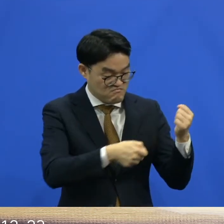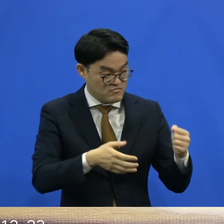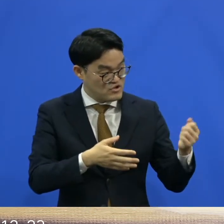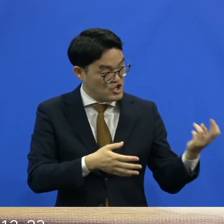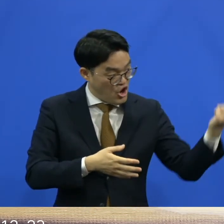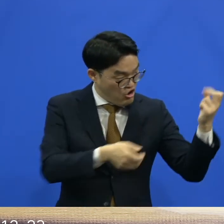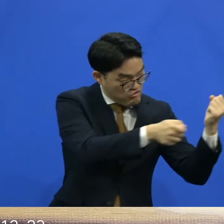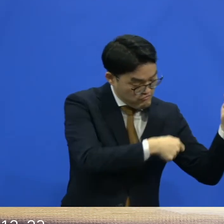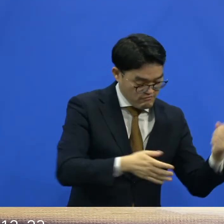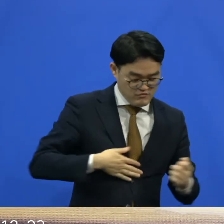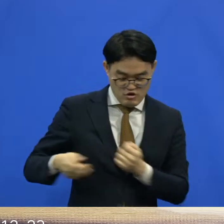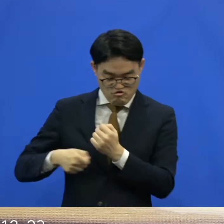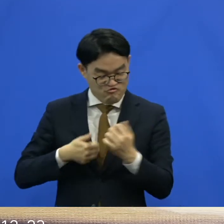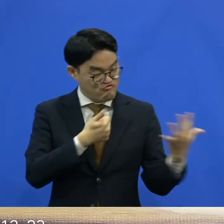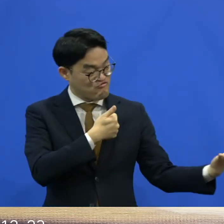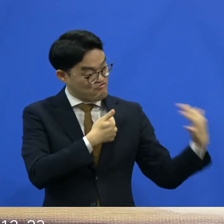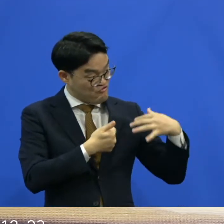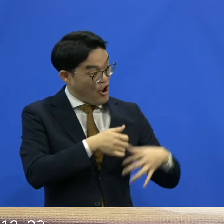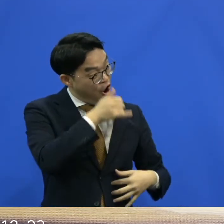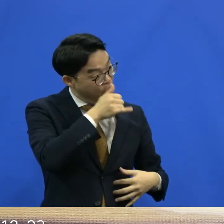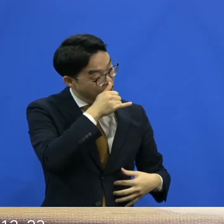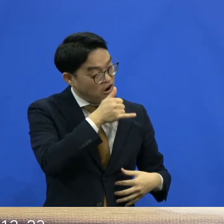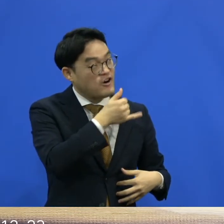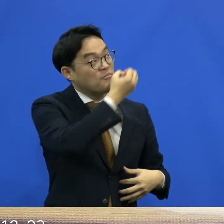너의 꿈이 어떻게 되나 보자.